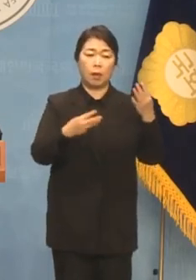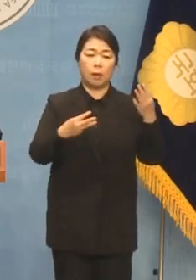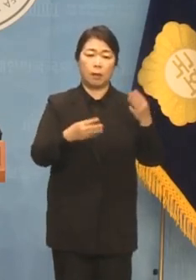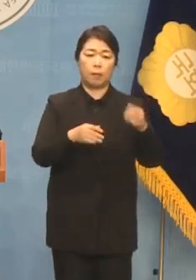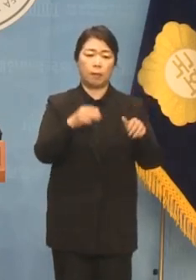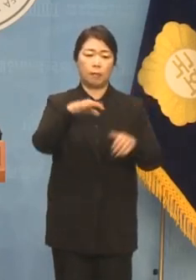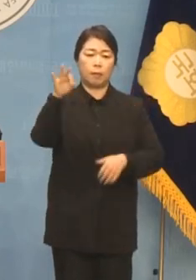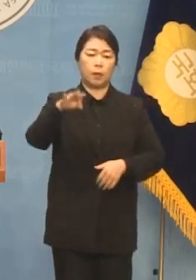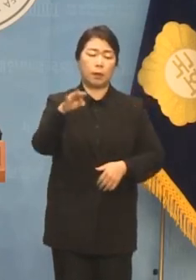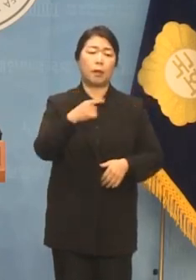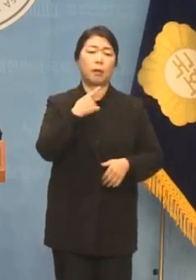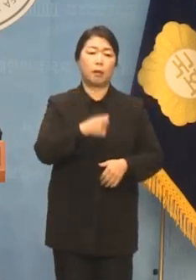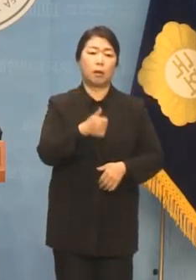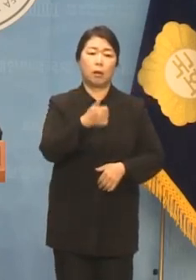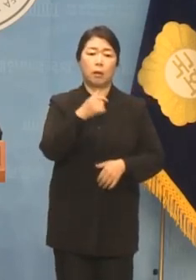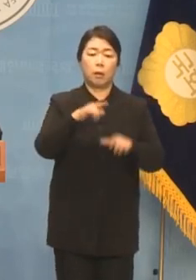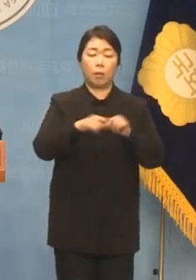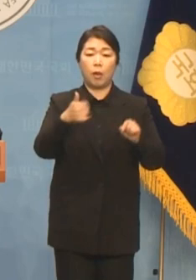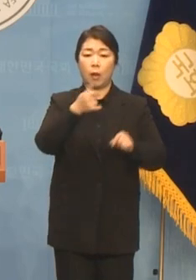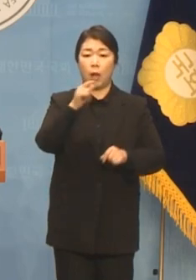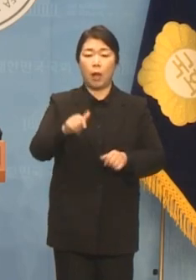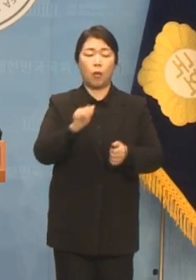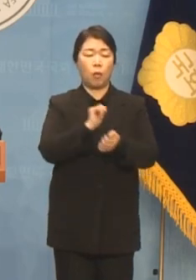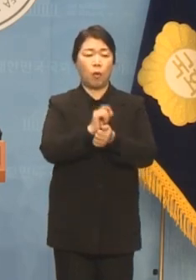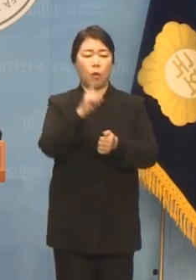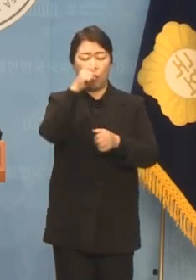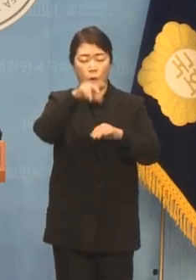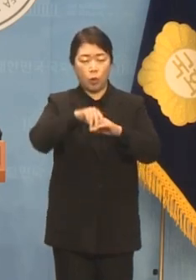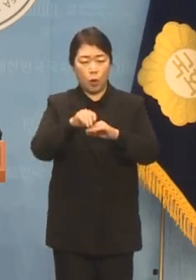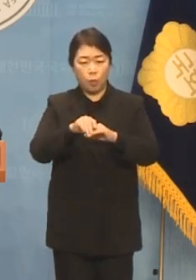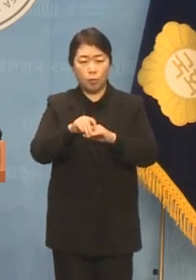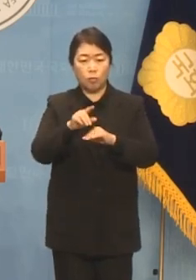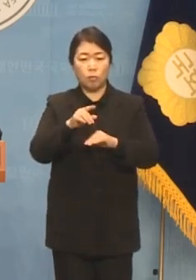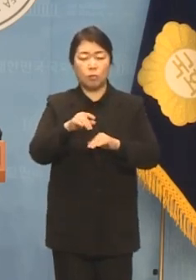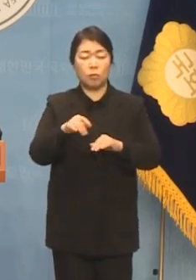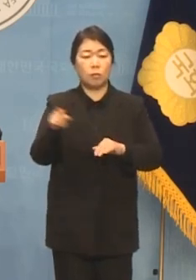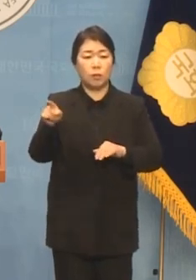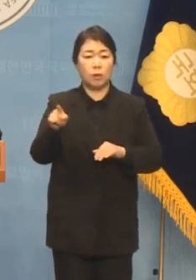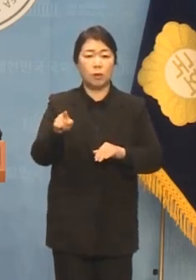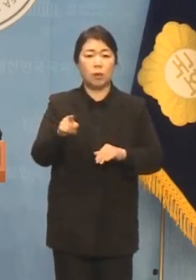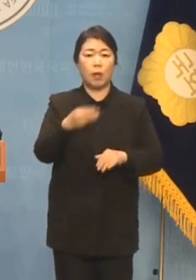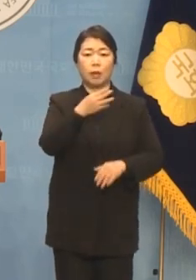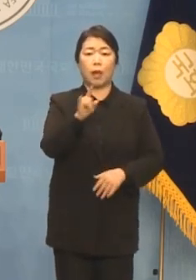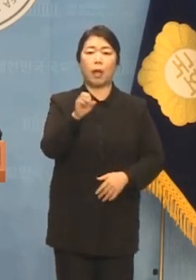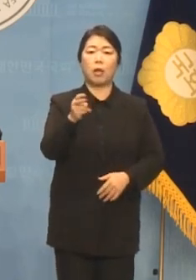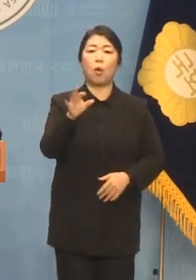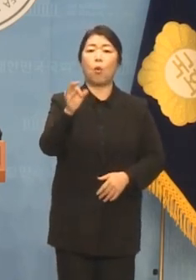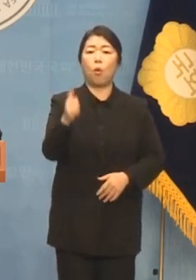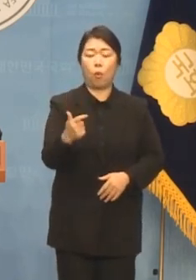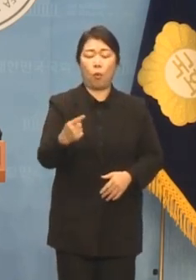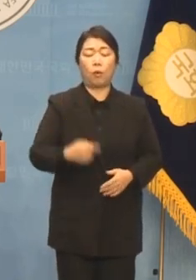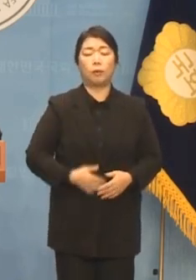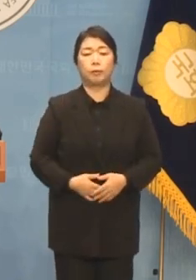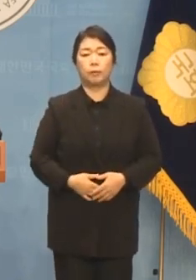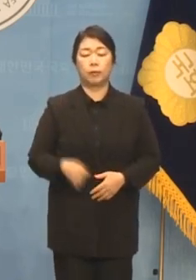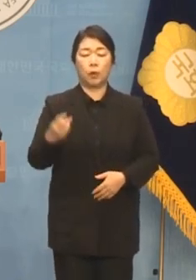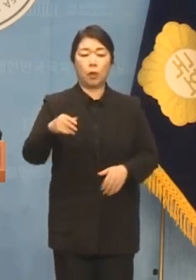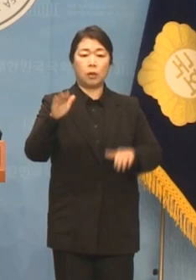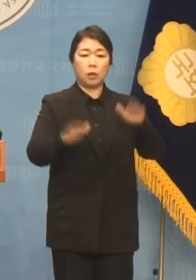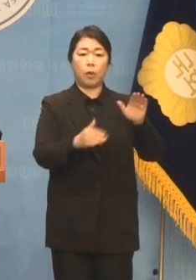일본 염수적인 태영호 후보 차별금지법을 온몸으로